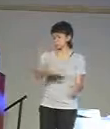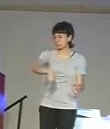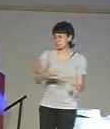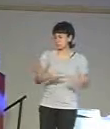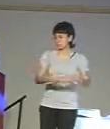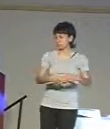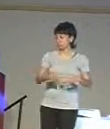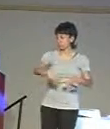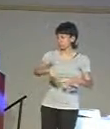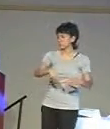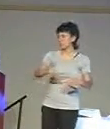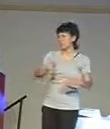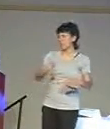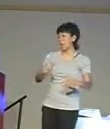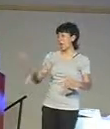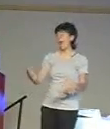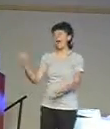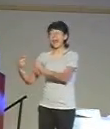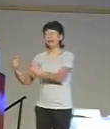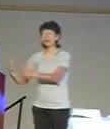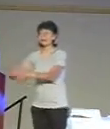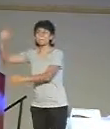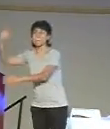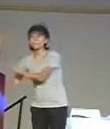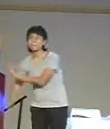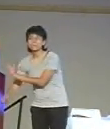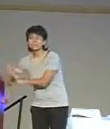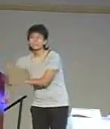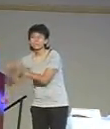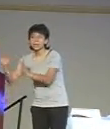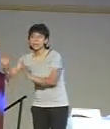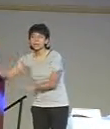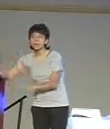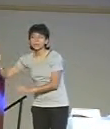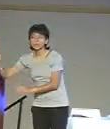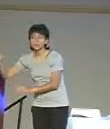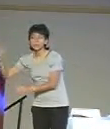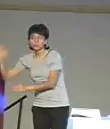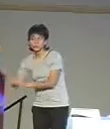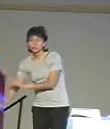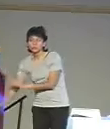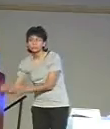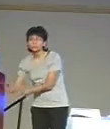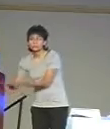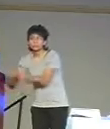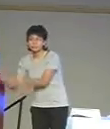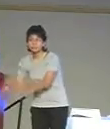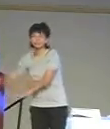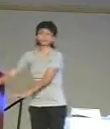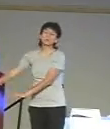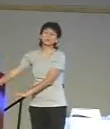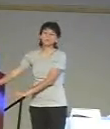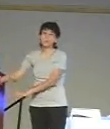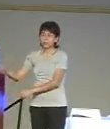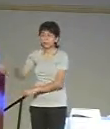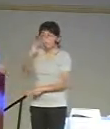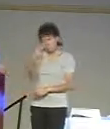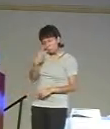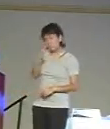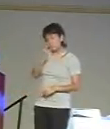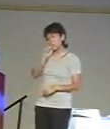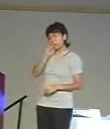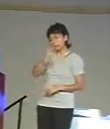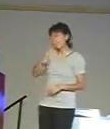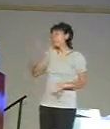ya de hablar de los que pesan menos de 1.500 gramos. Por supuesto que existen variaciones